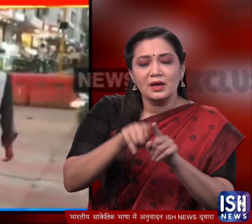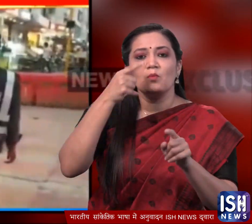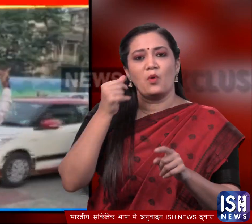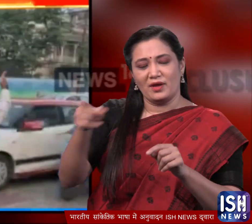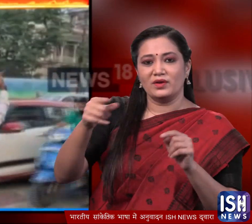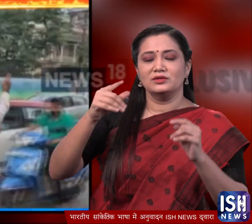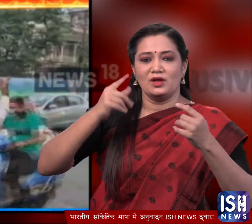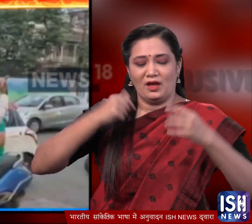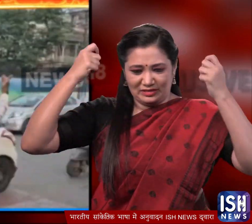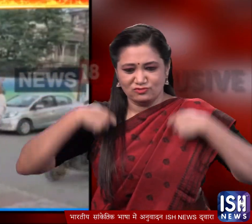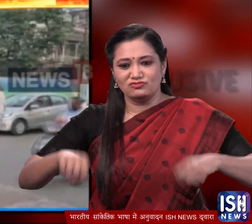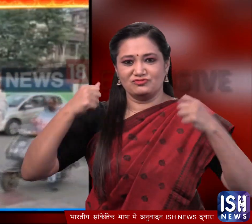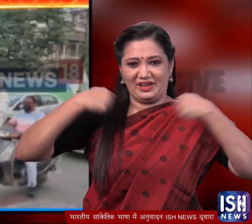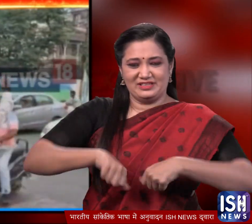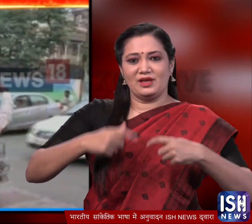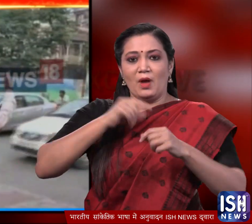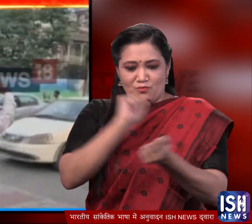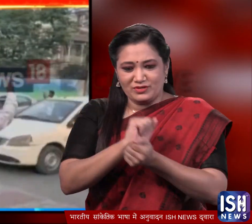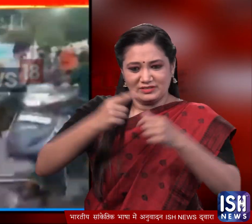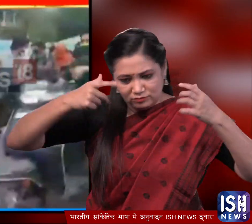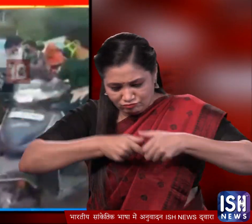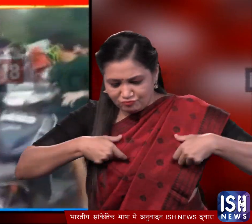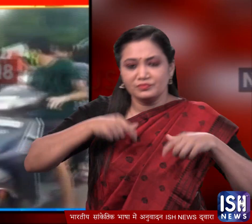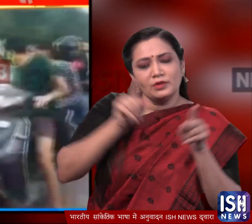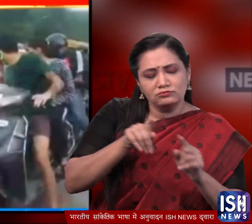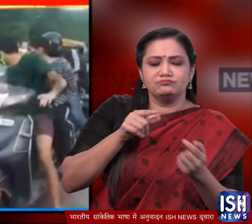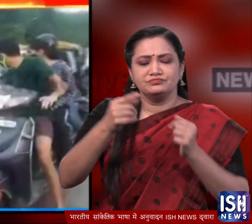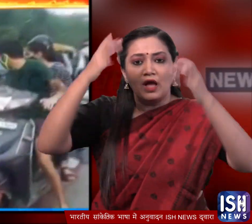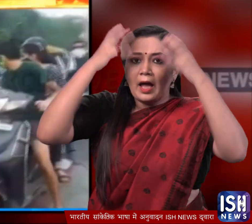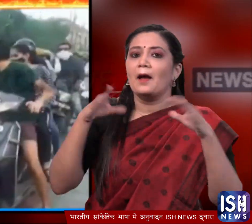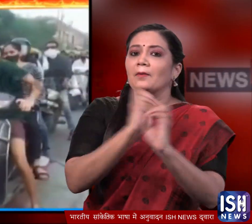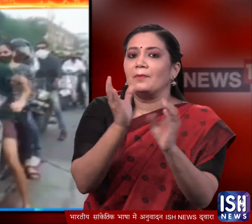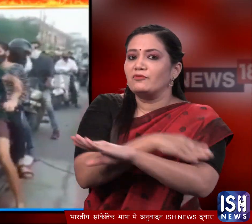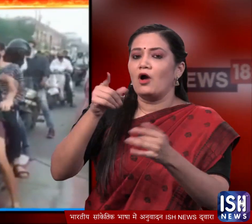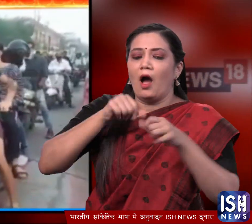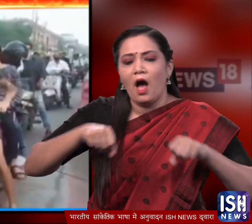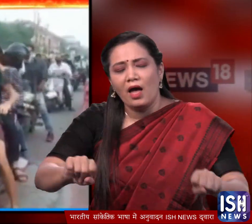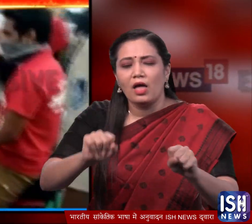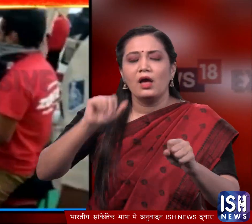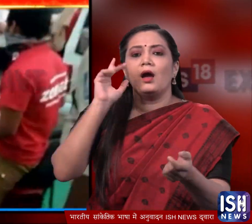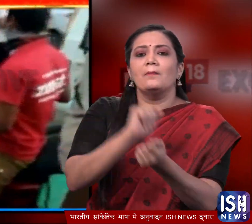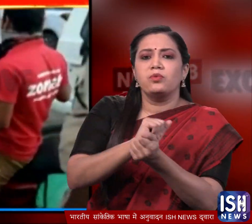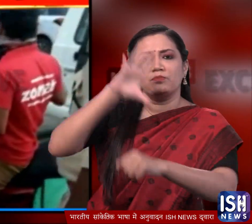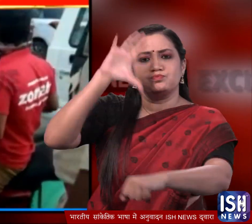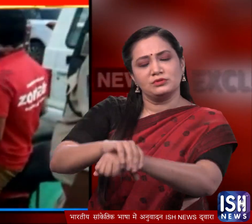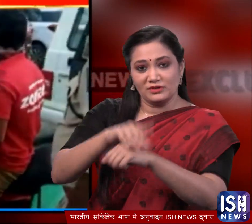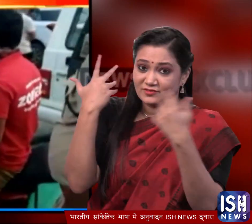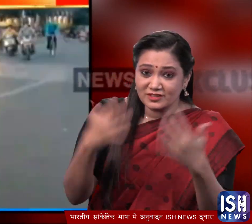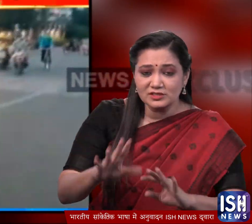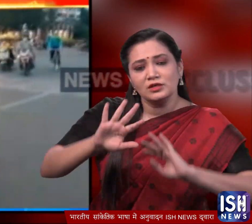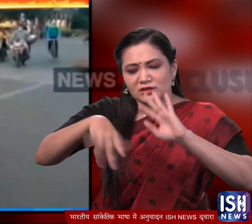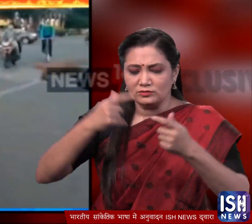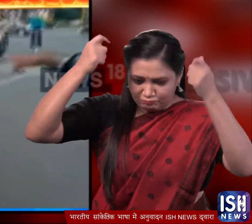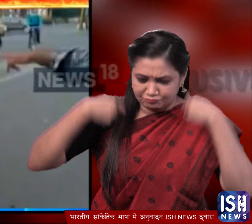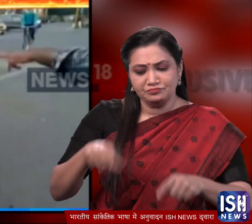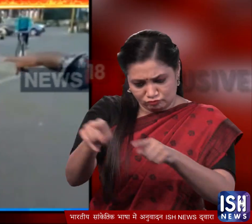में एक लड़का ट्रैफिक पुलिस की जैकेट पहनकर यातायात संभालता दिखा। वो लड़का बिना हेलमेट पहने सड़क से गुजर रहा था, जिसके बाद पुलिस वालों ने उसे रोका